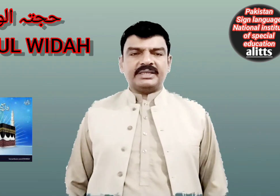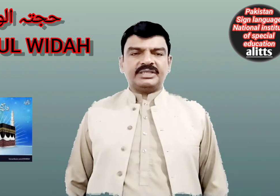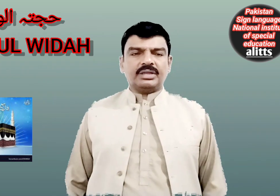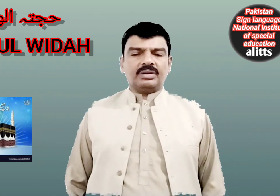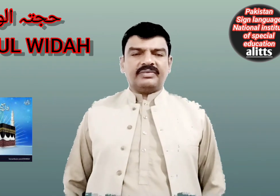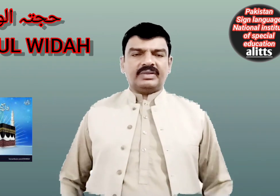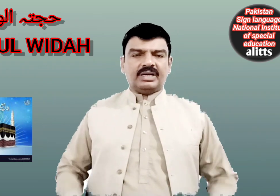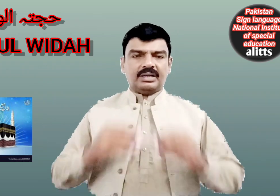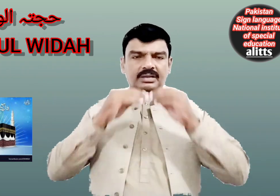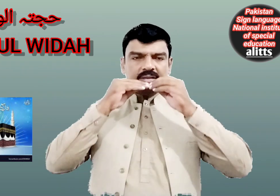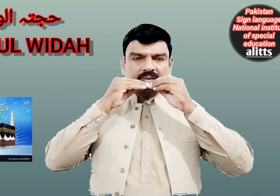हिज्जातुल विदा,